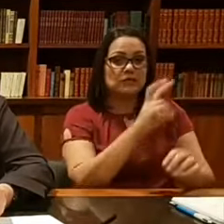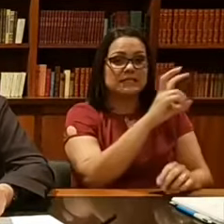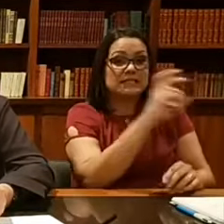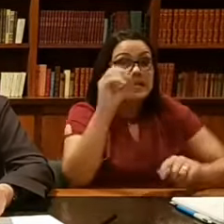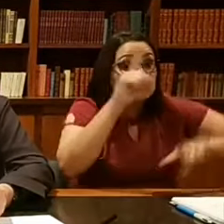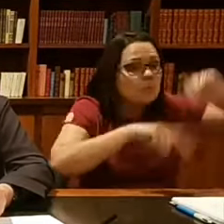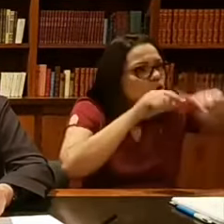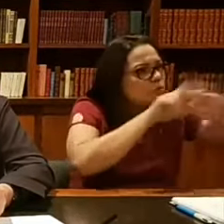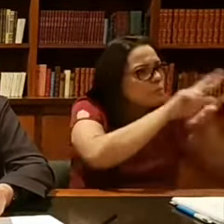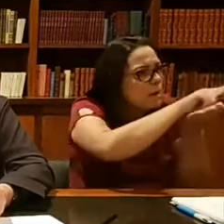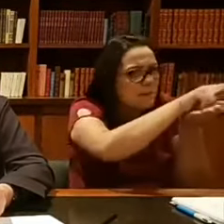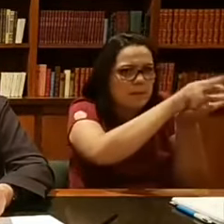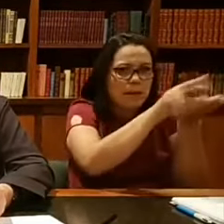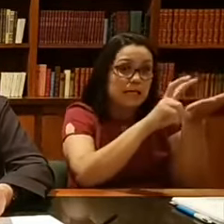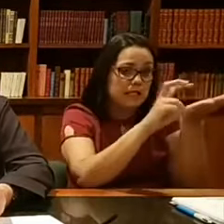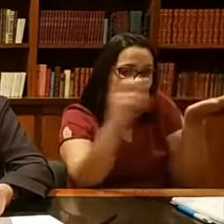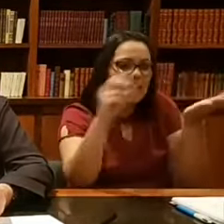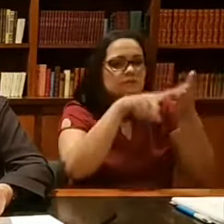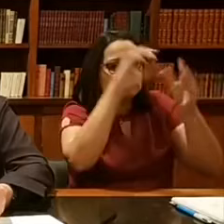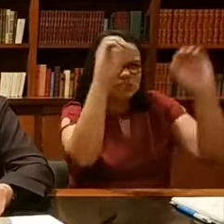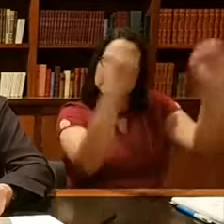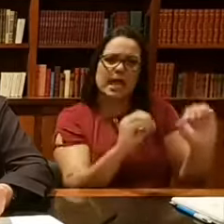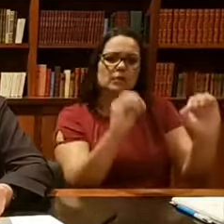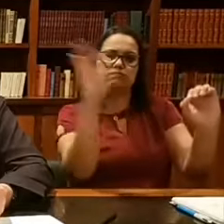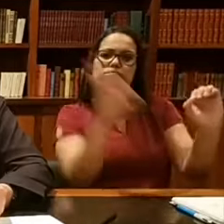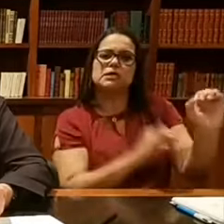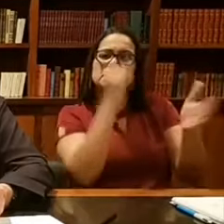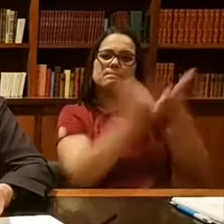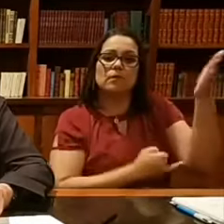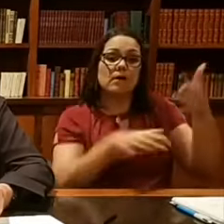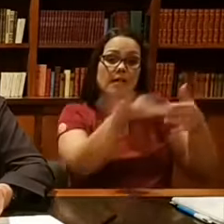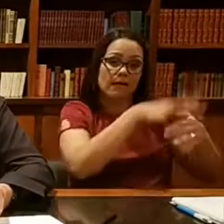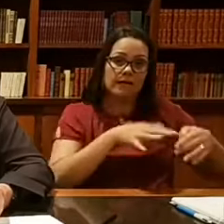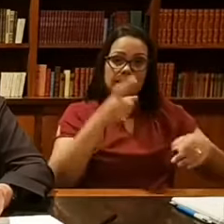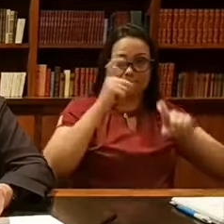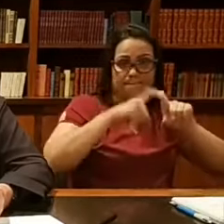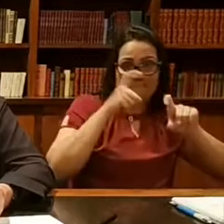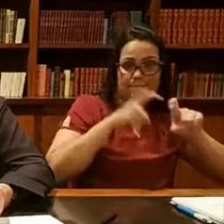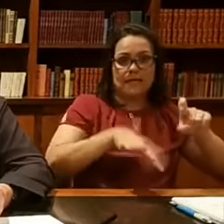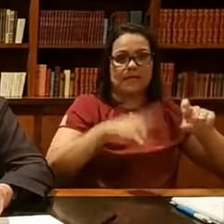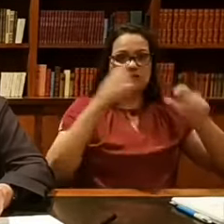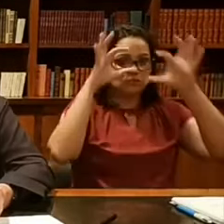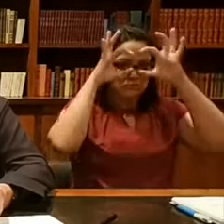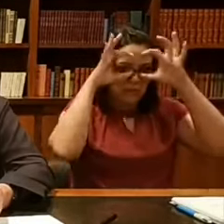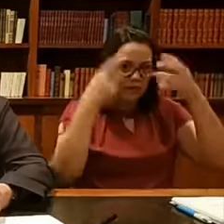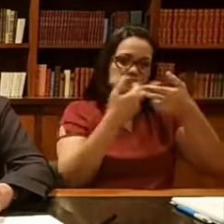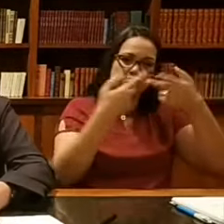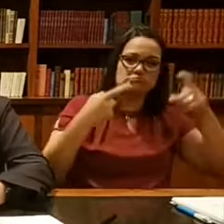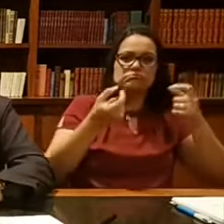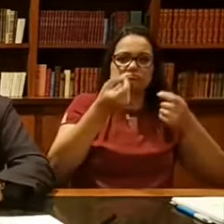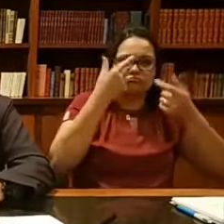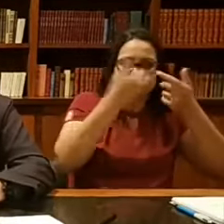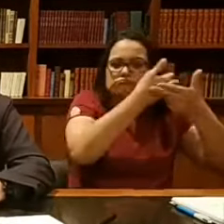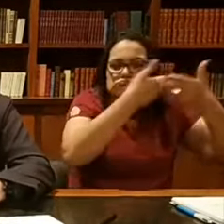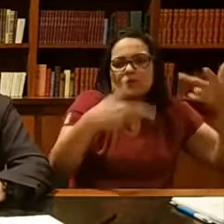produtos, muitos relacionados aí à questão de equipamentos médicos, oftalmológicos, informática, entre